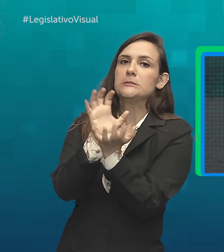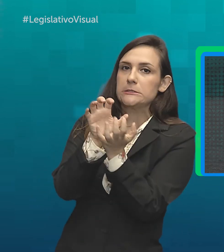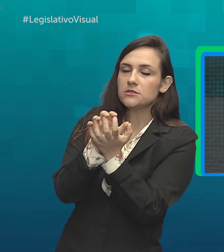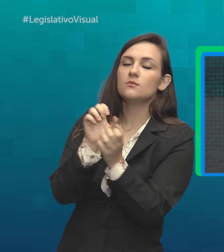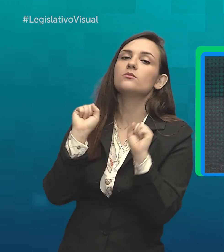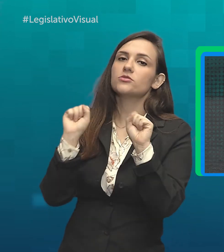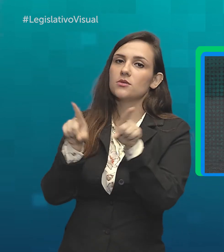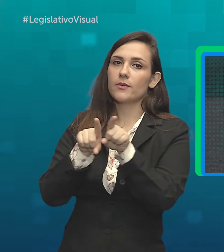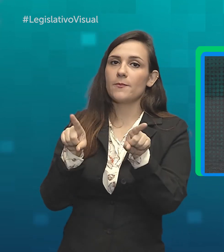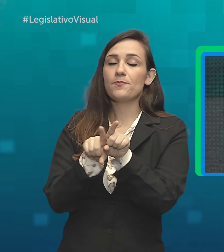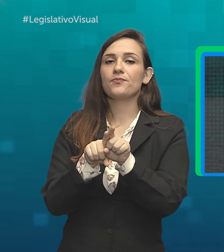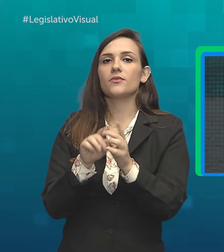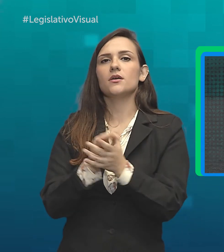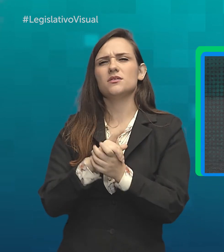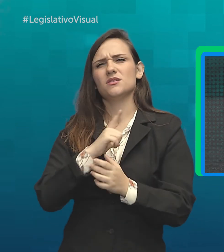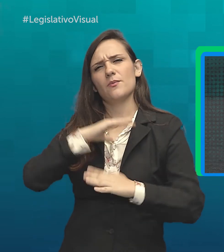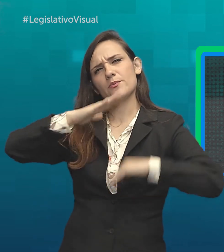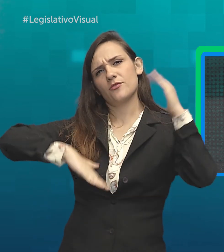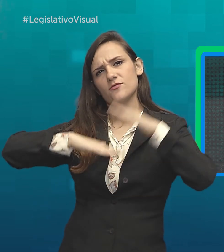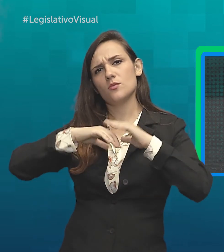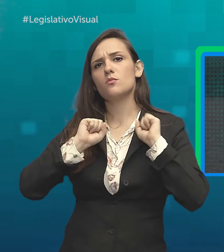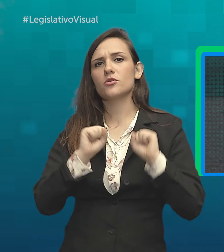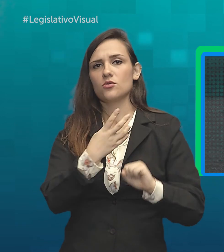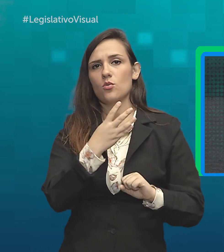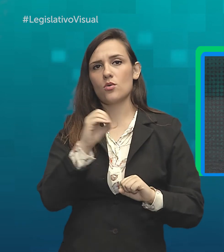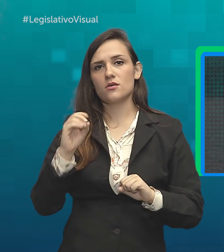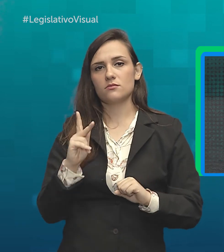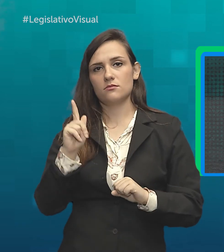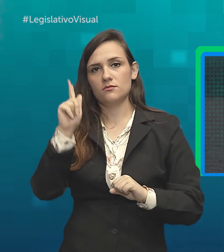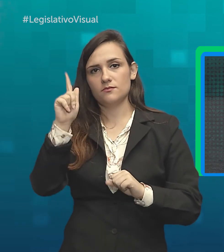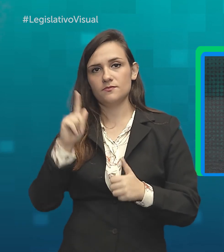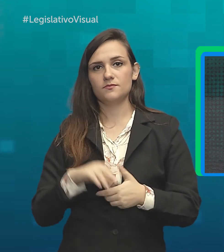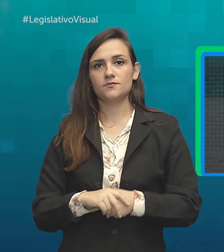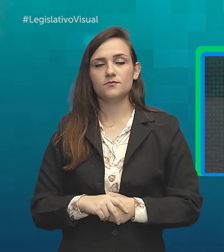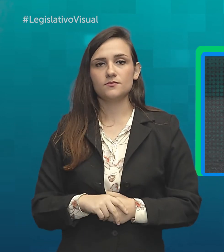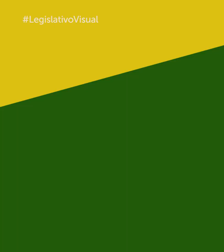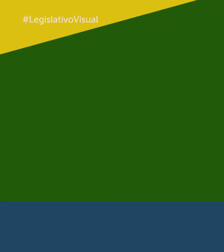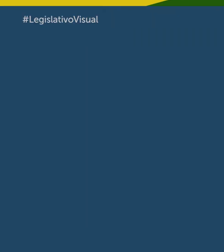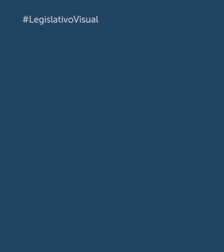para o pescador profissional, 400 quilos.